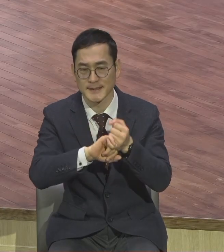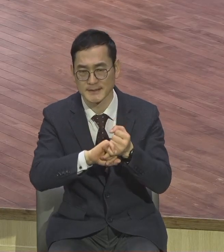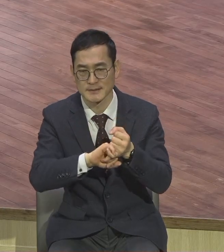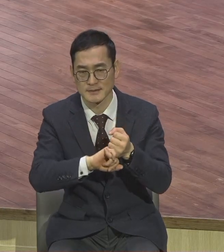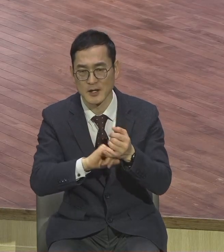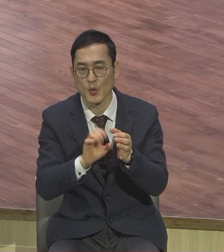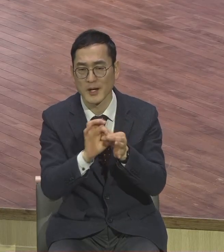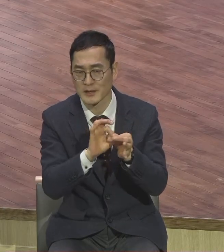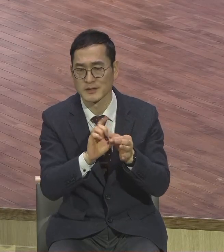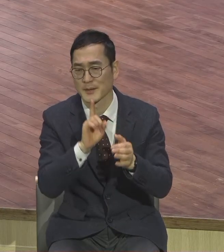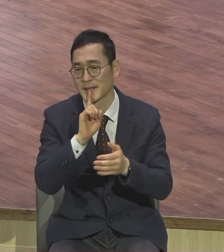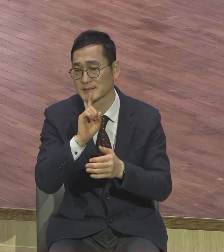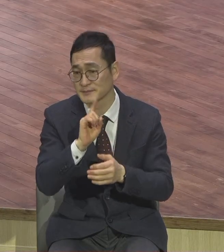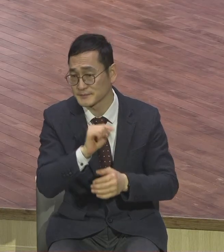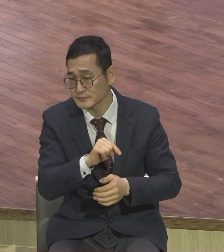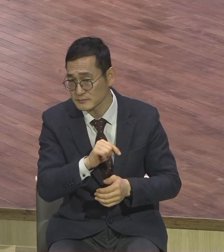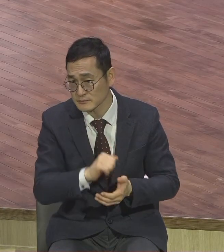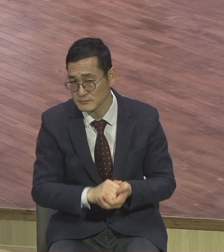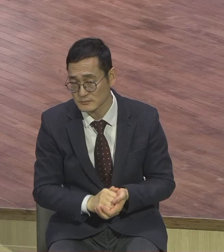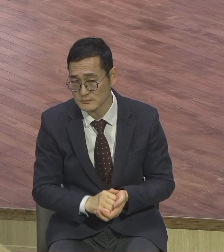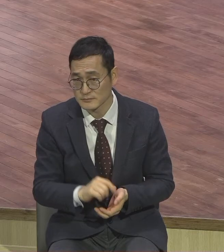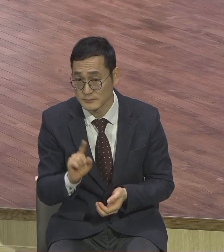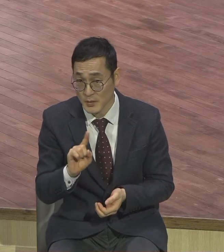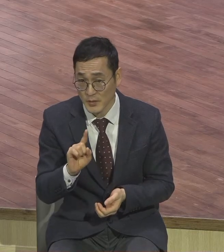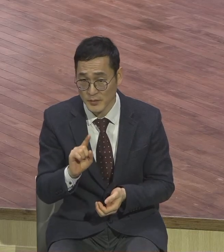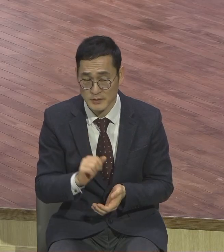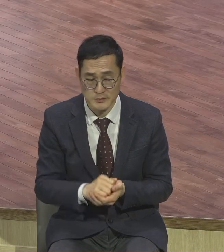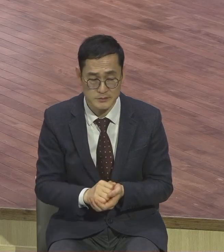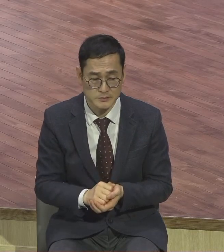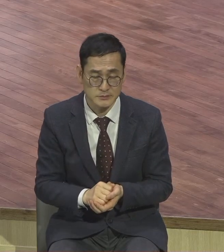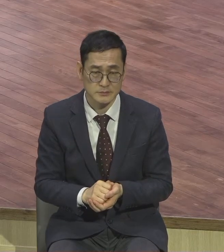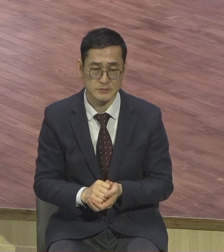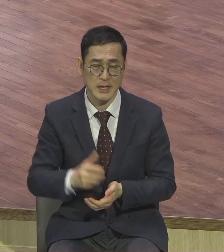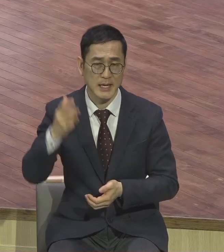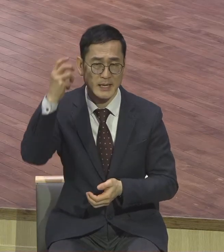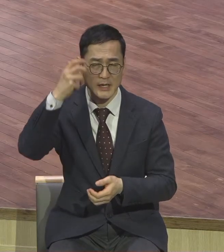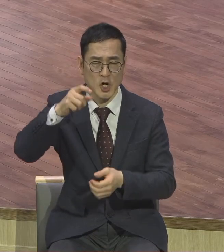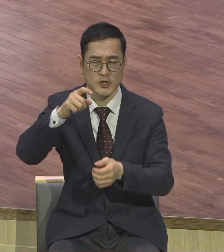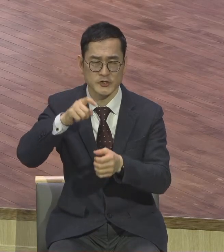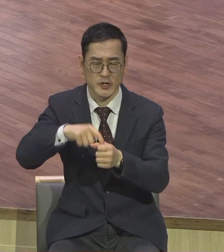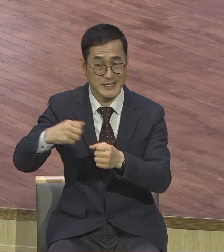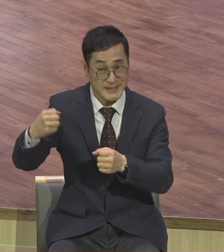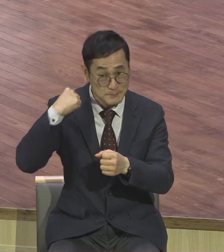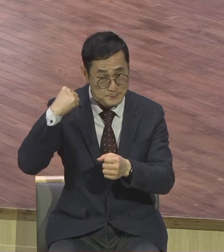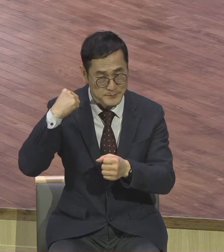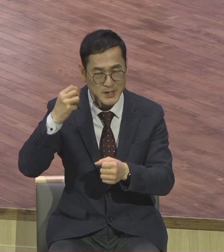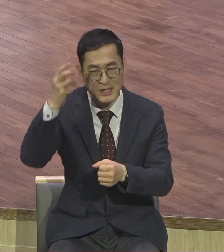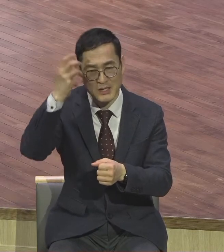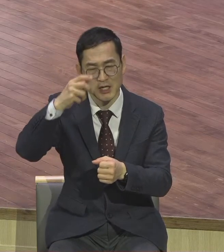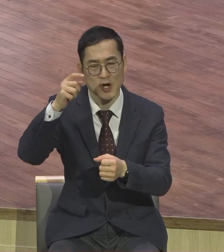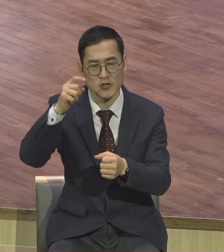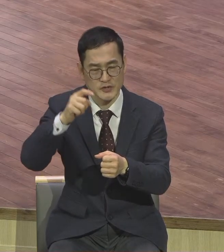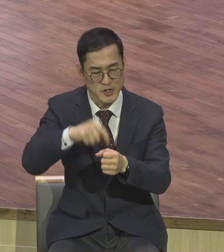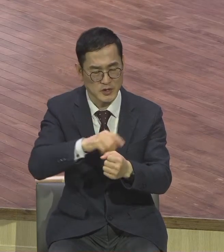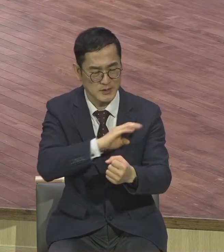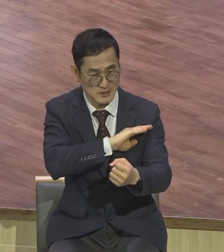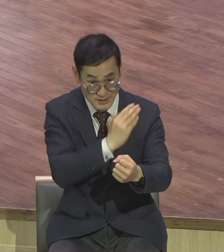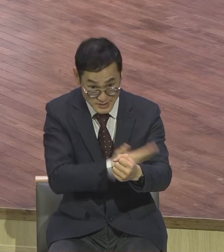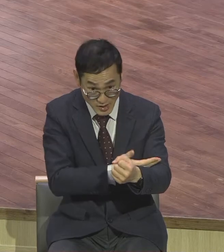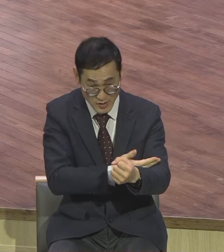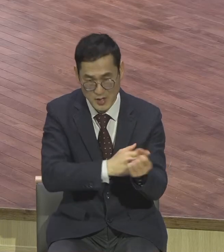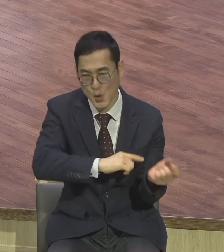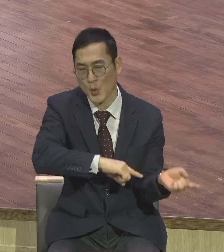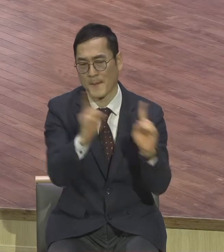통해서 예원계전의 성도들은 영적인 파워인 영권이 회복되어서 어떤 상황 속에서도